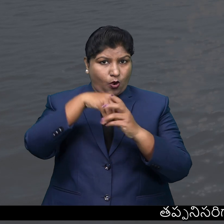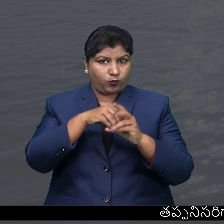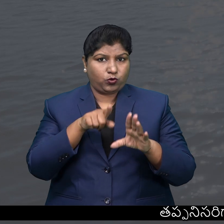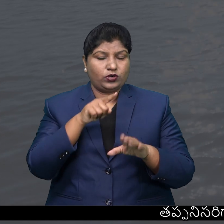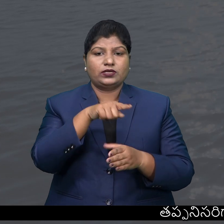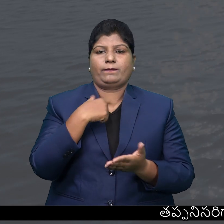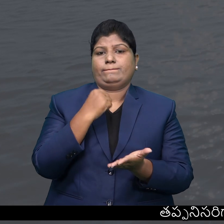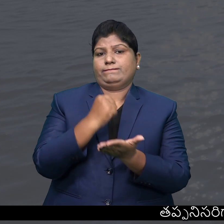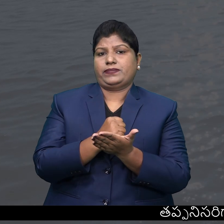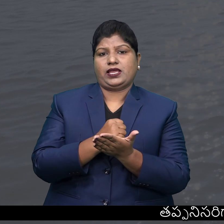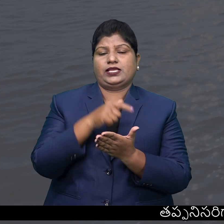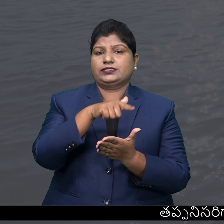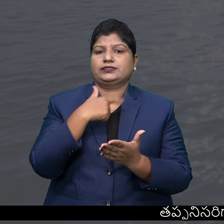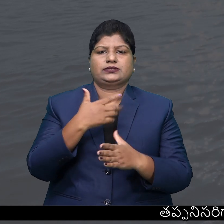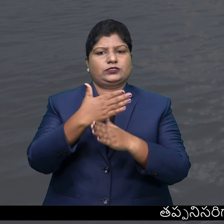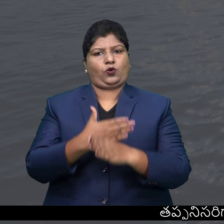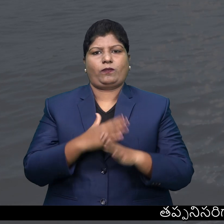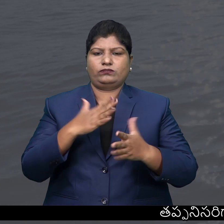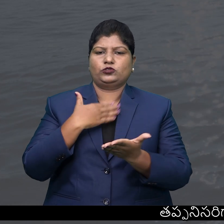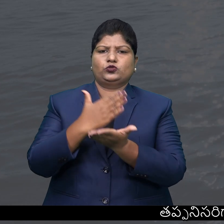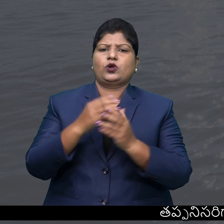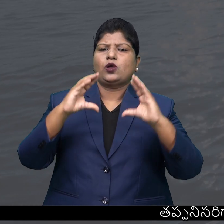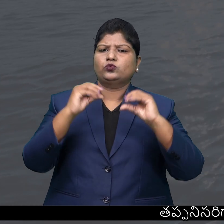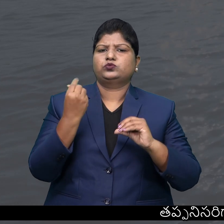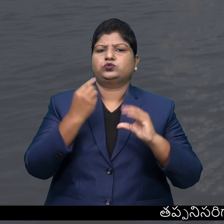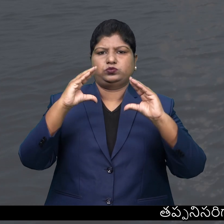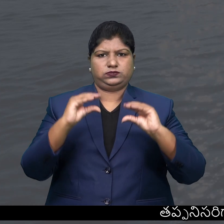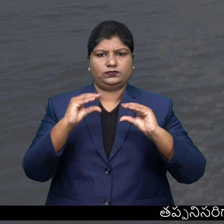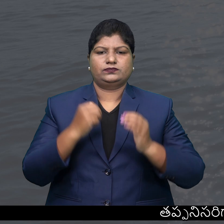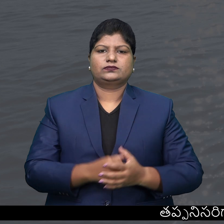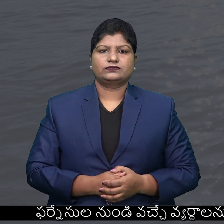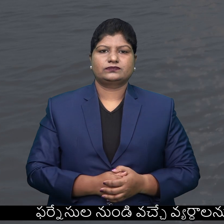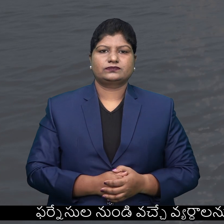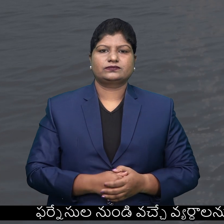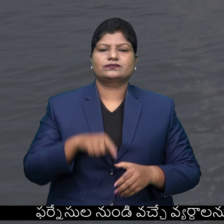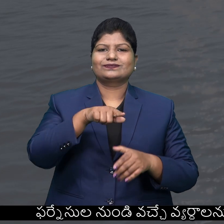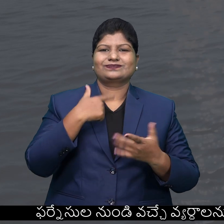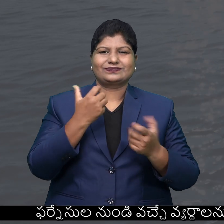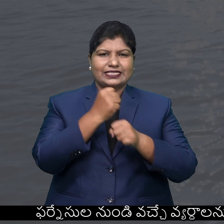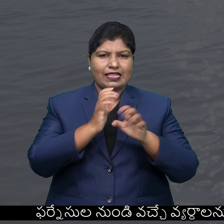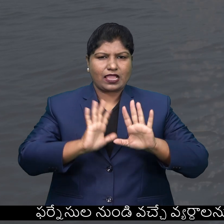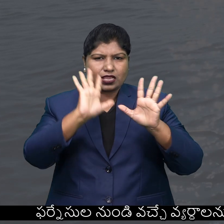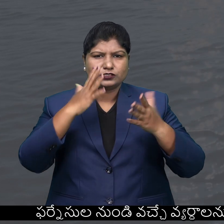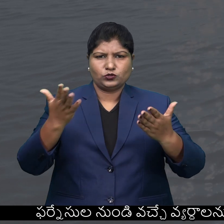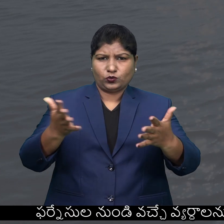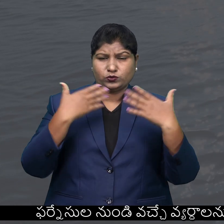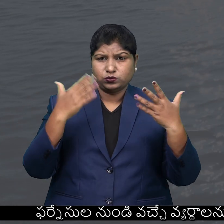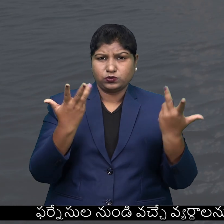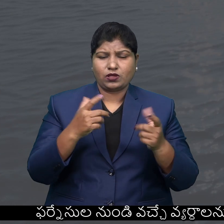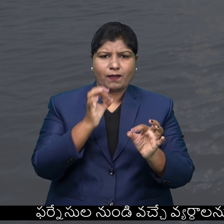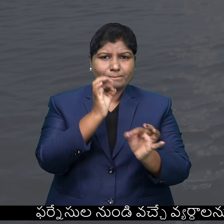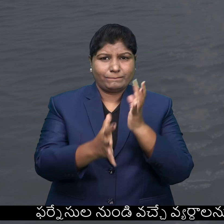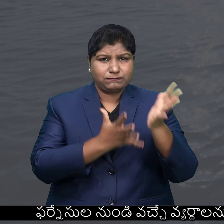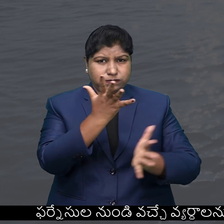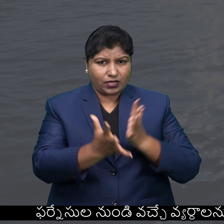తప్పనిసరిగా అవక్షేపించబడాలి. ఫర్నేసుల నుండి వచ్చే వ్యర్థాలను